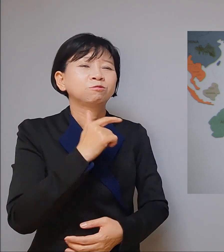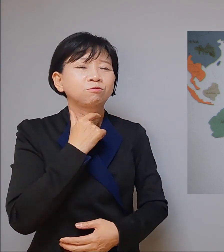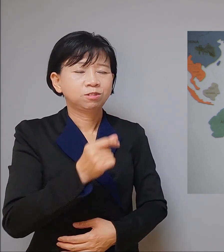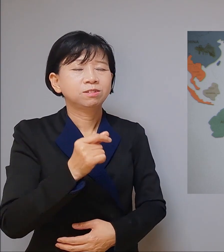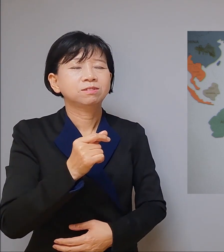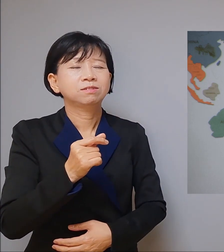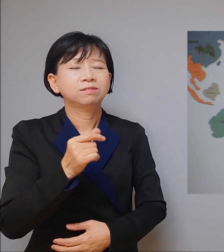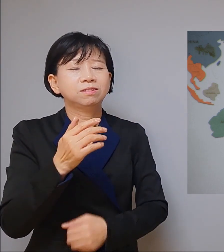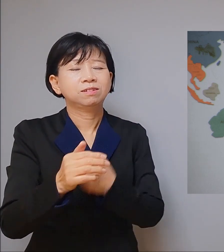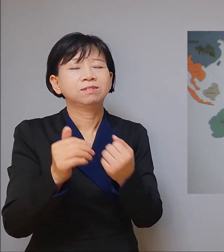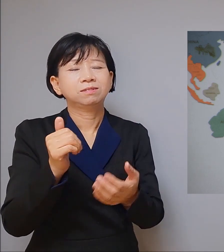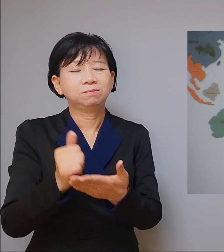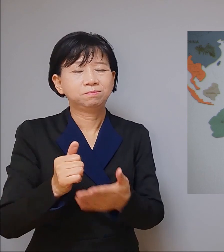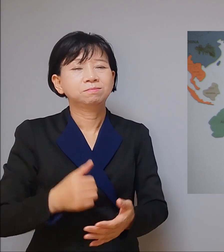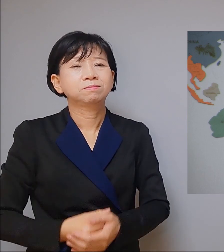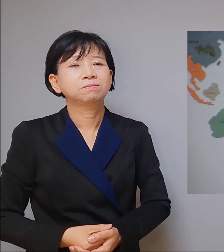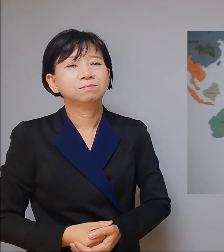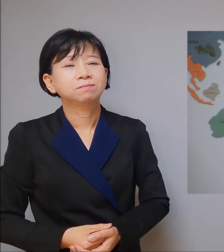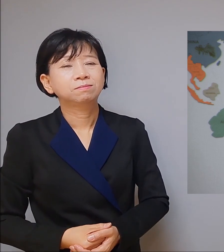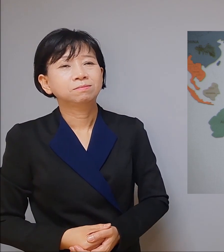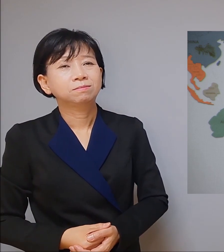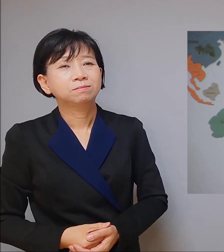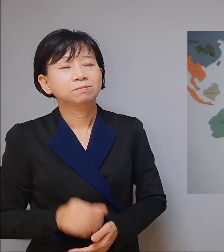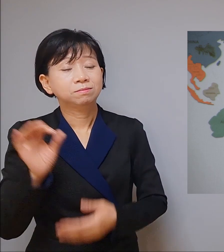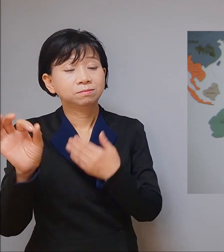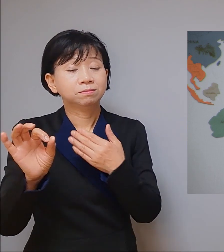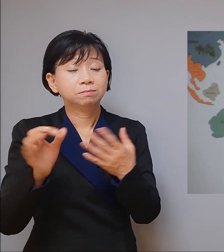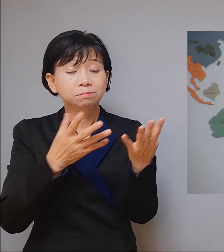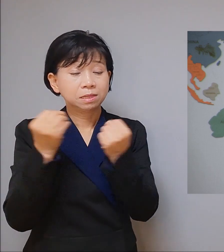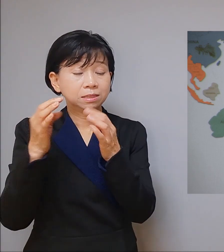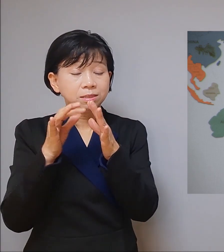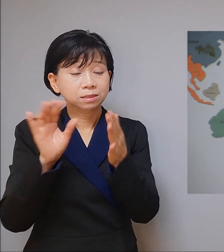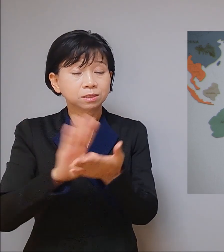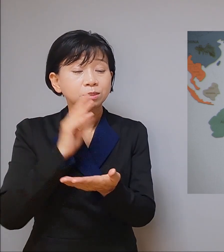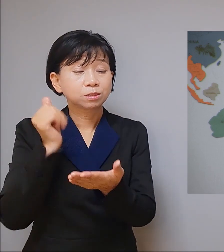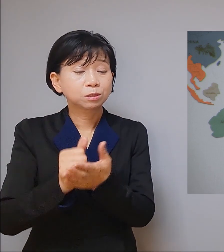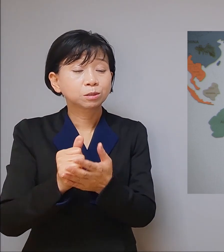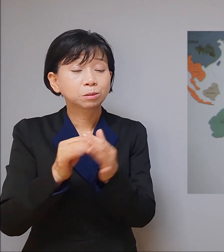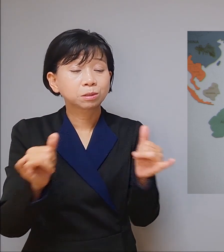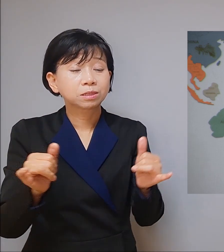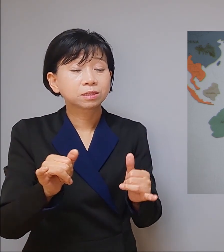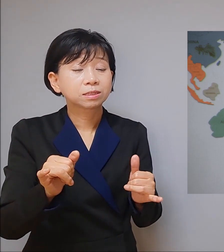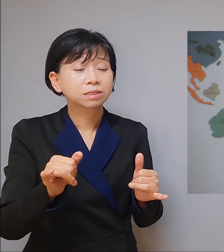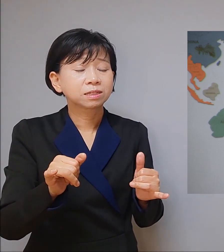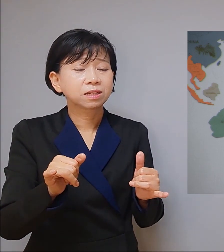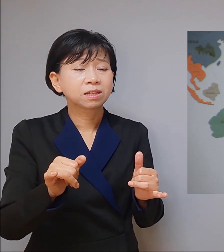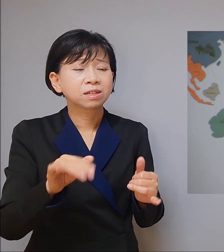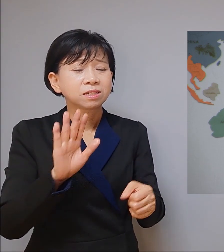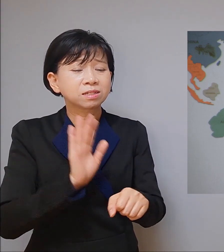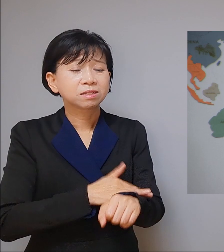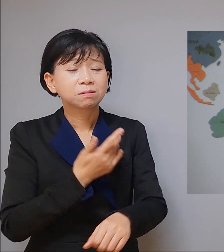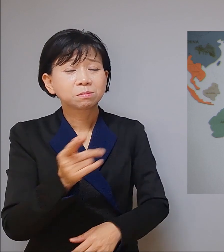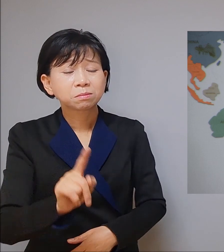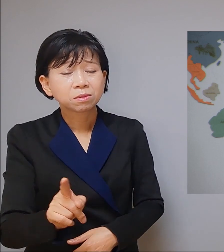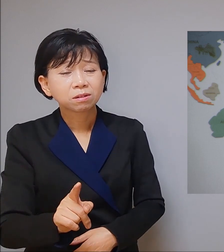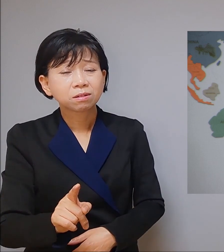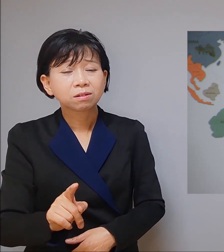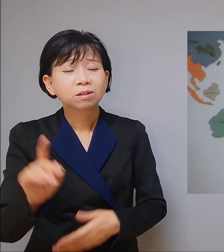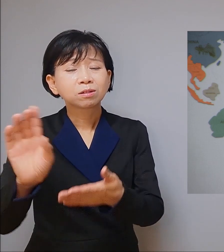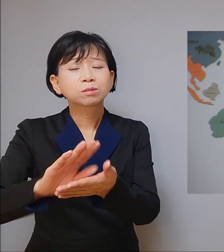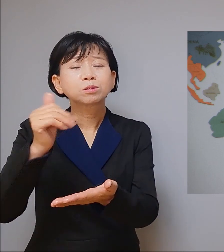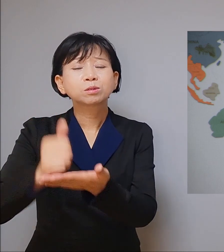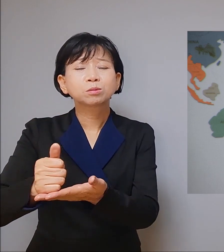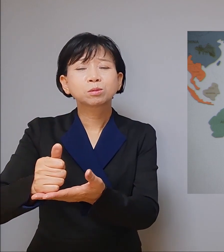드러내기를 기대하신다는 거죠. 많은 그리스도인들의 비극은요, 그리스도를 손님 대하듯 하고 있다는 거죠.